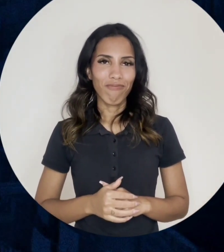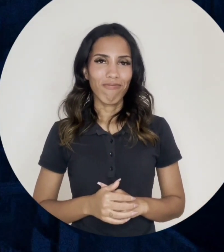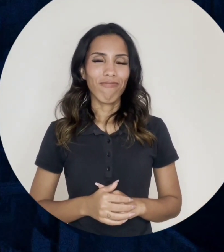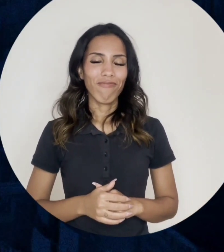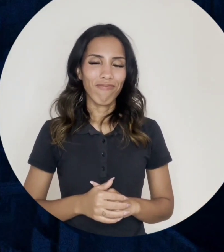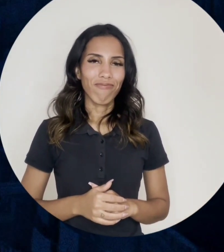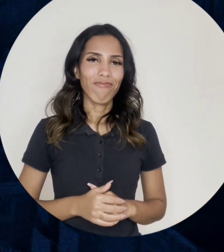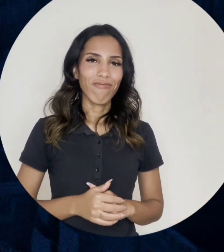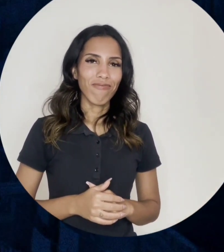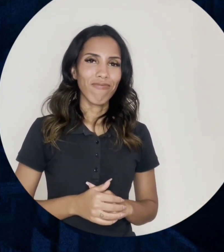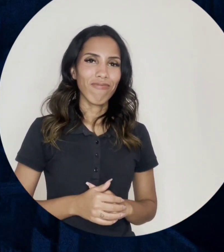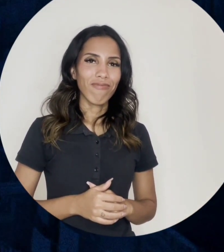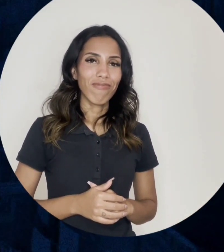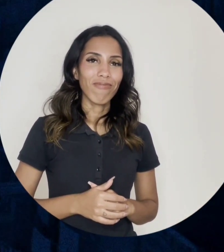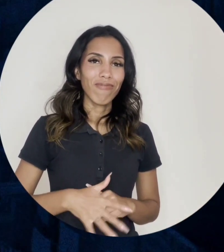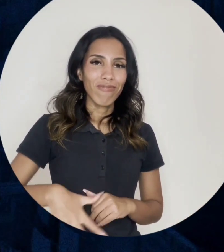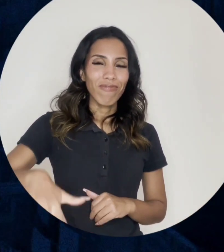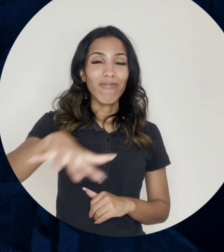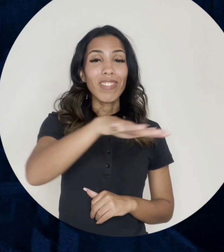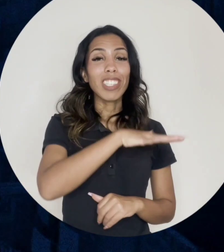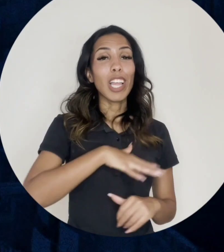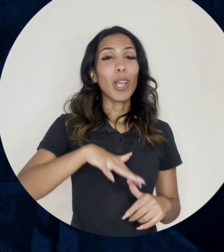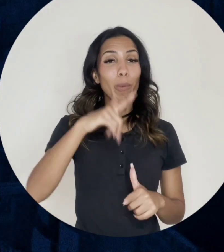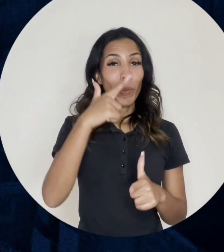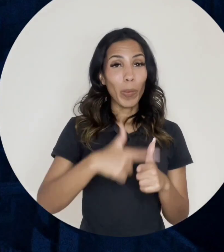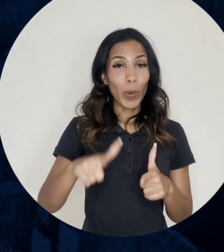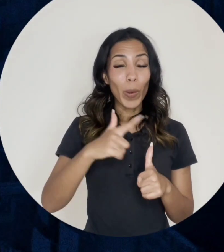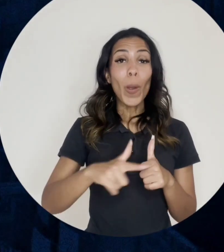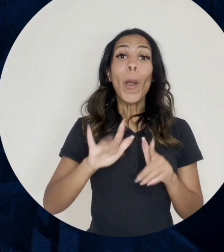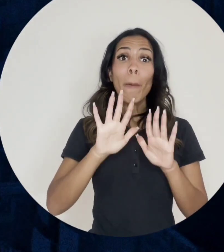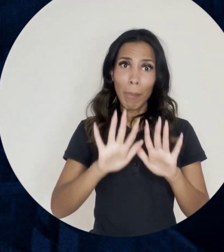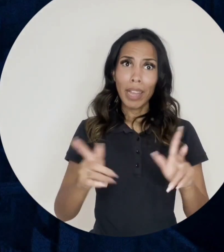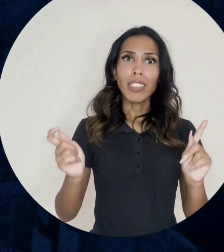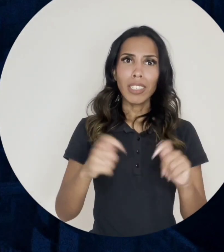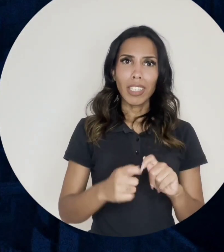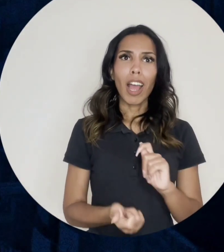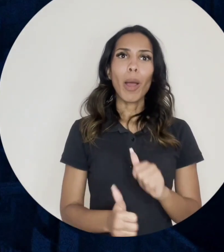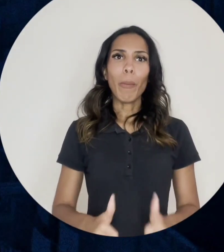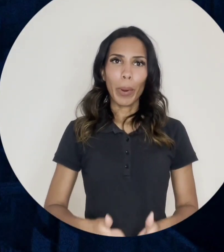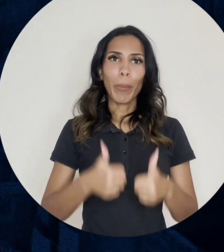está passando por um tempo nebuloso, mas que ainda tem jeito.